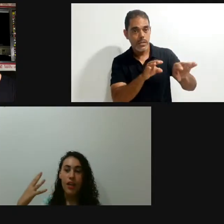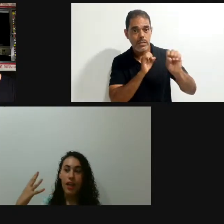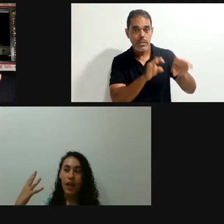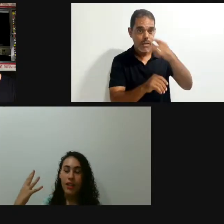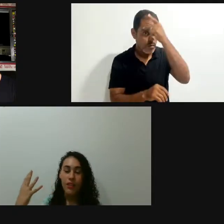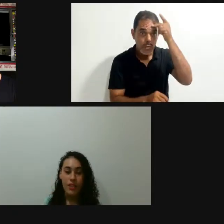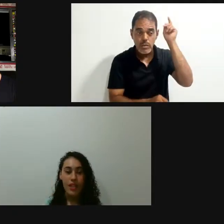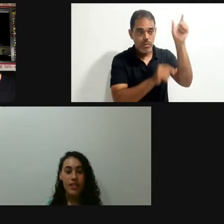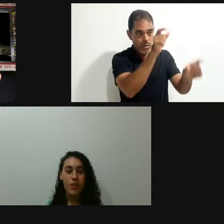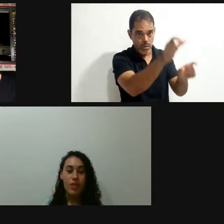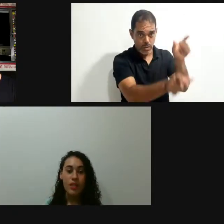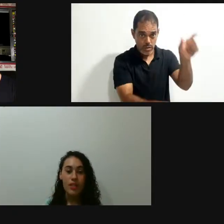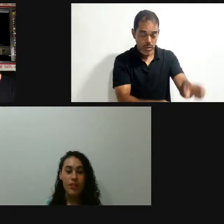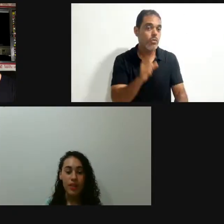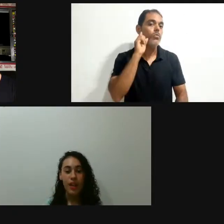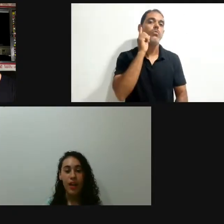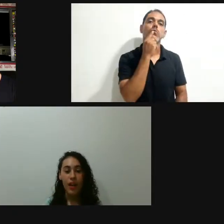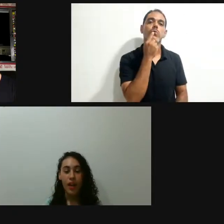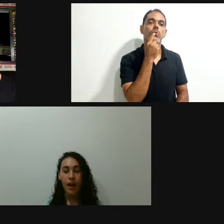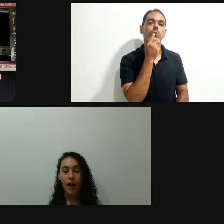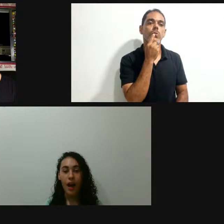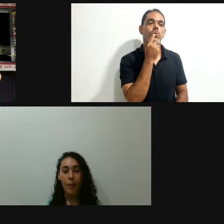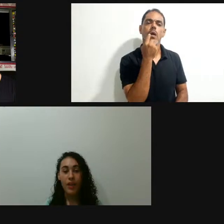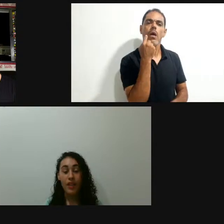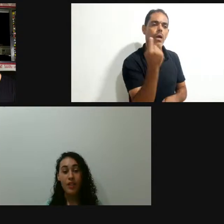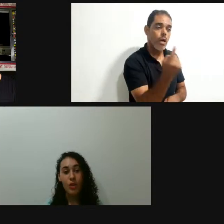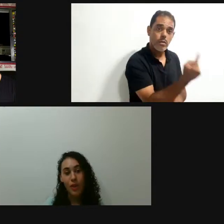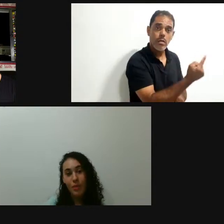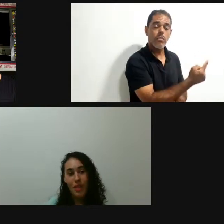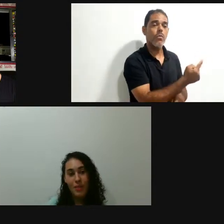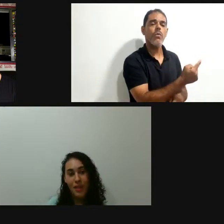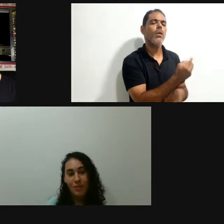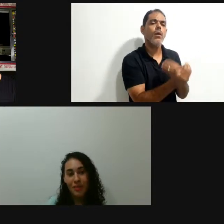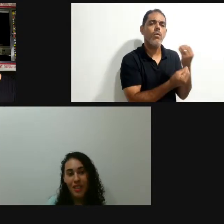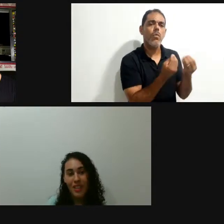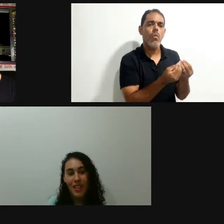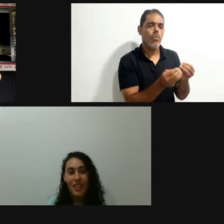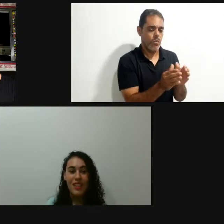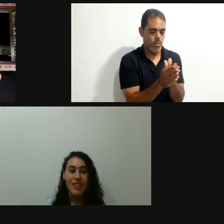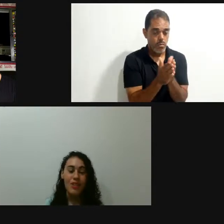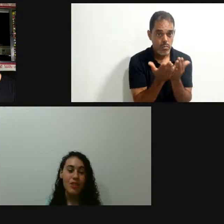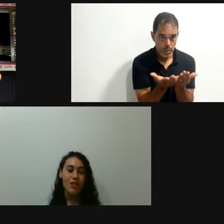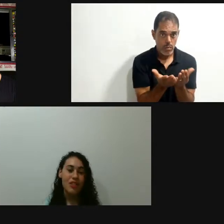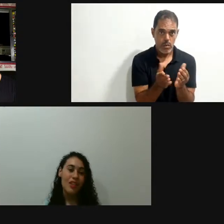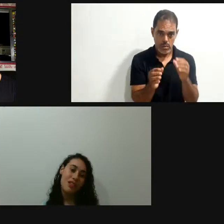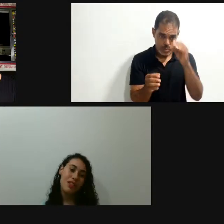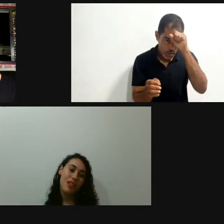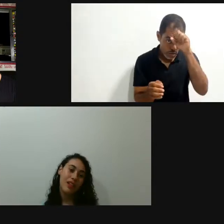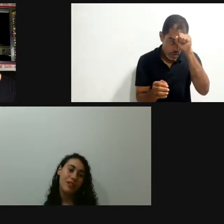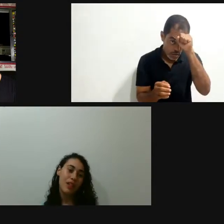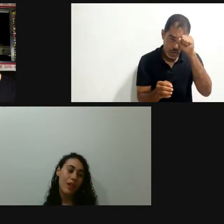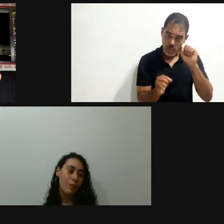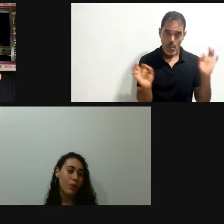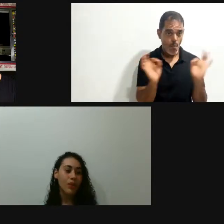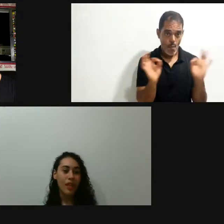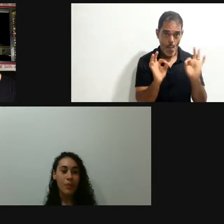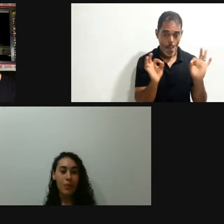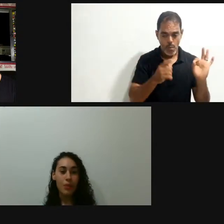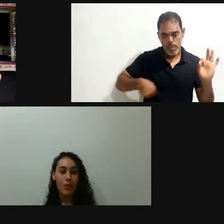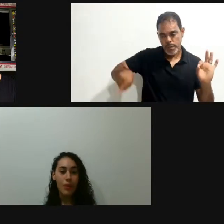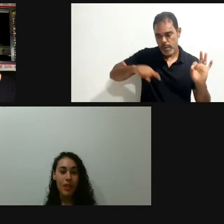têm deficiência auditiva a aprenderem sobre a Bíblia. E nisso a gente se dedica